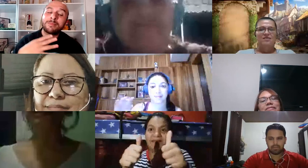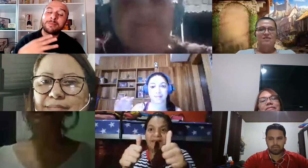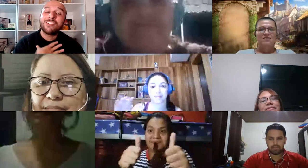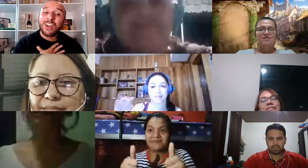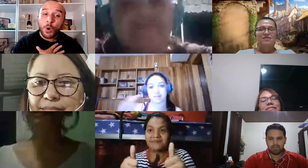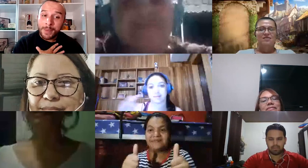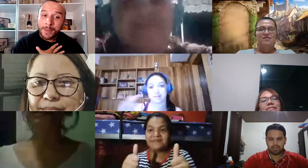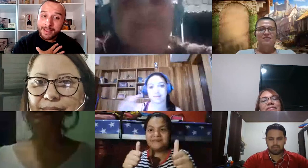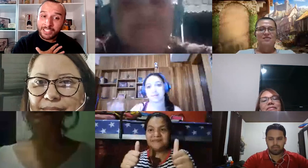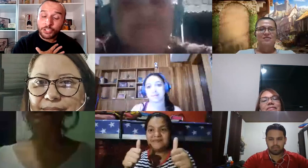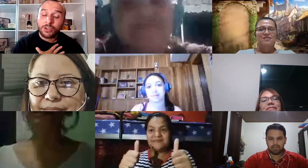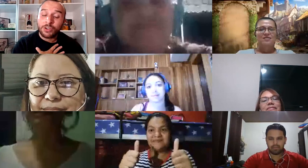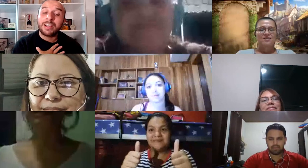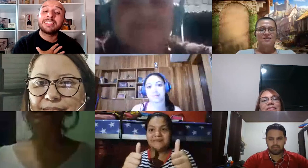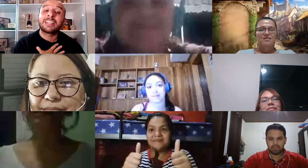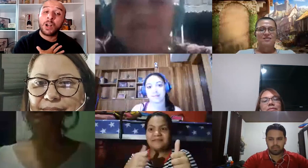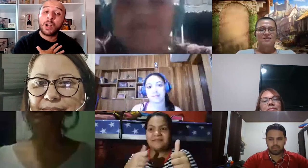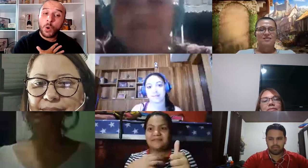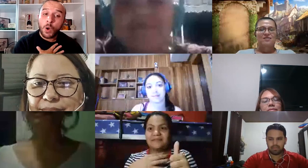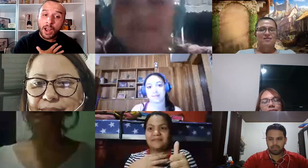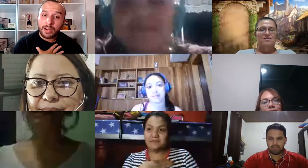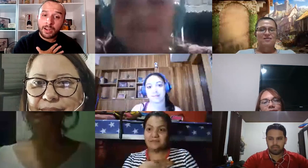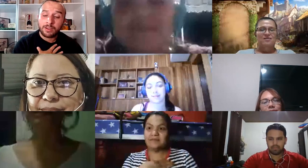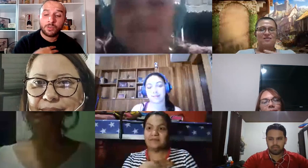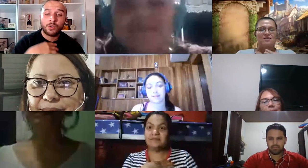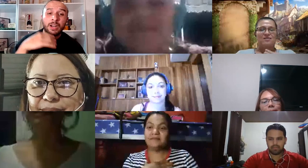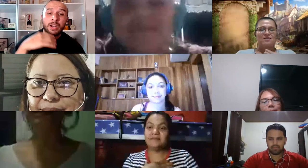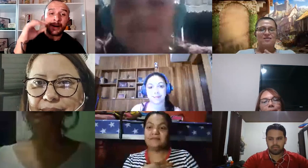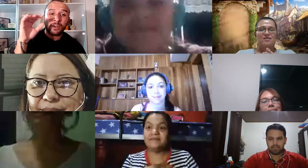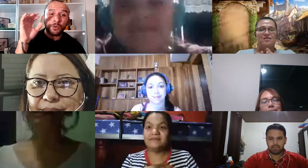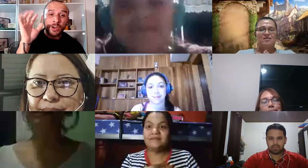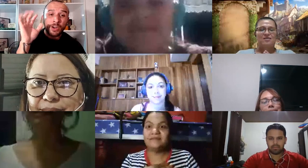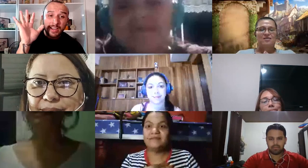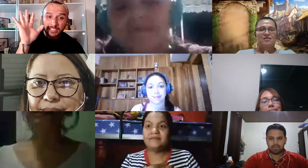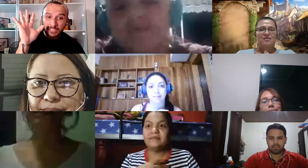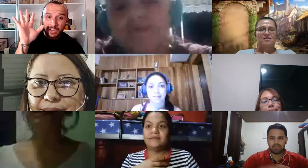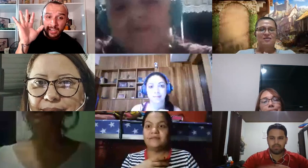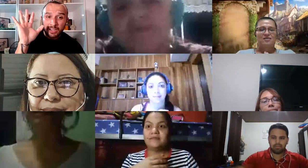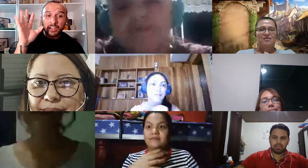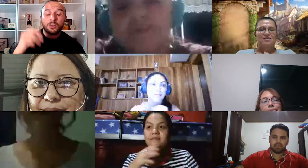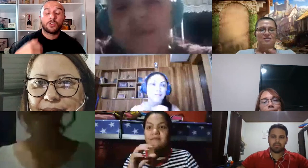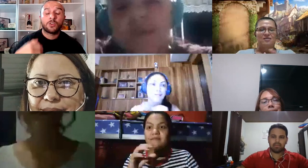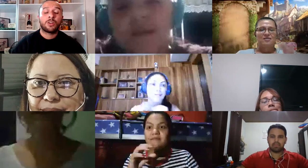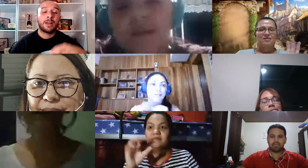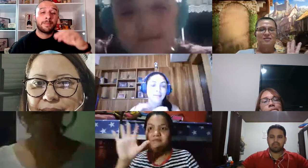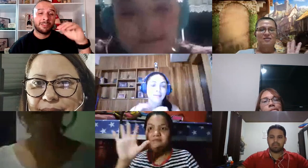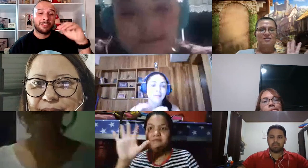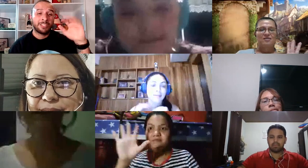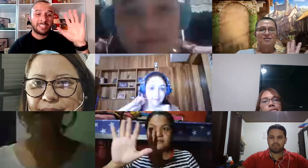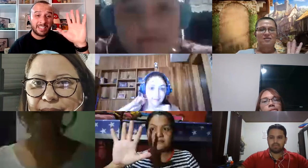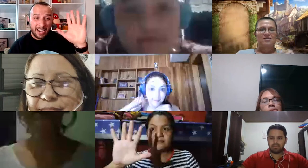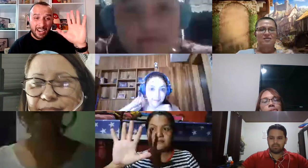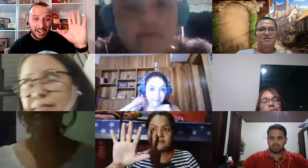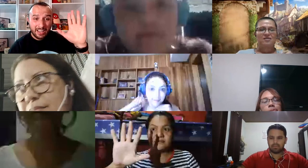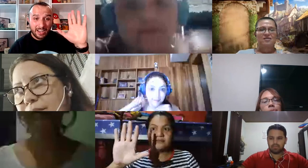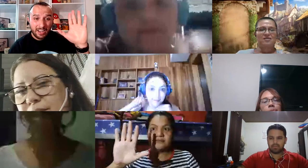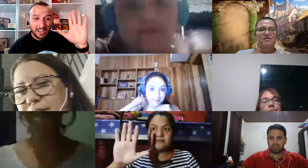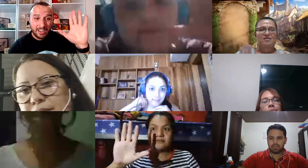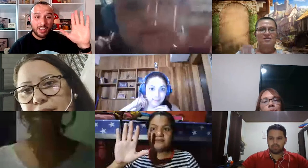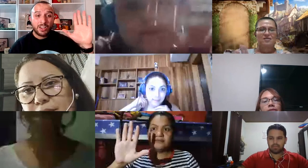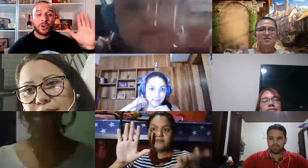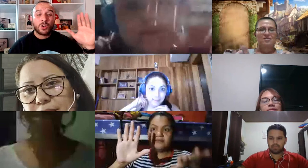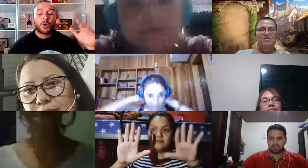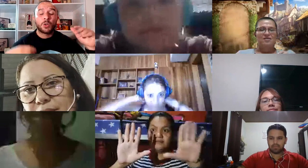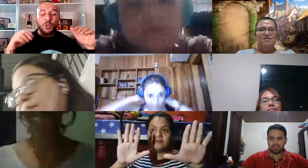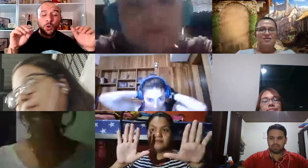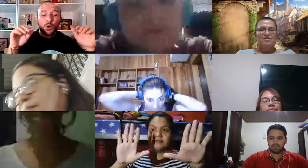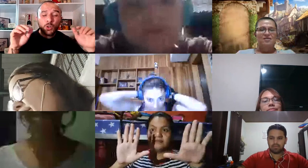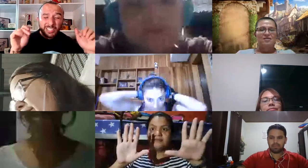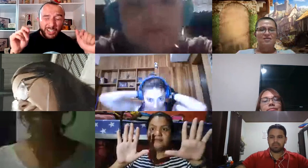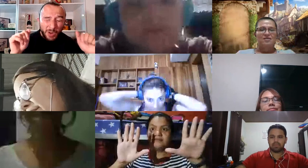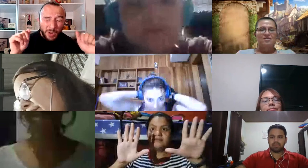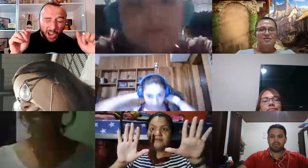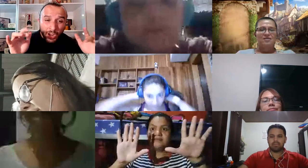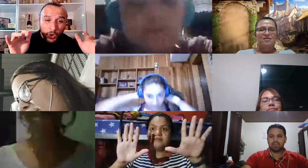Mi recomendación es que lo hagan con la mano derecha, con la mano izquierda, con los ojos